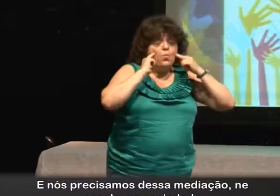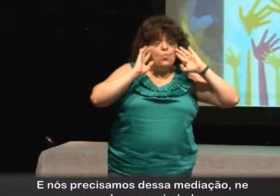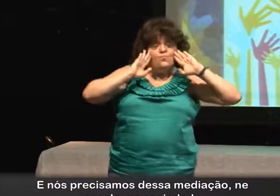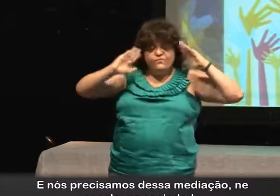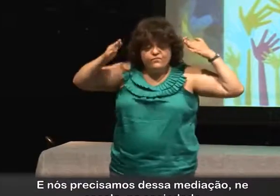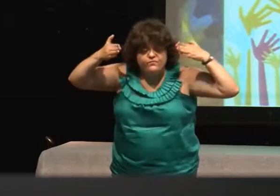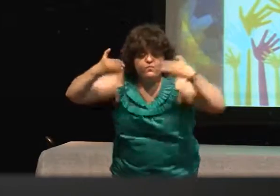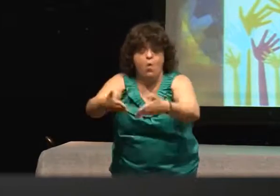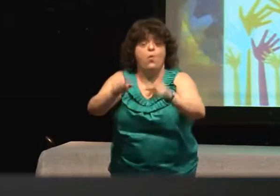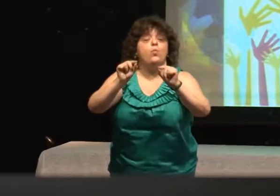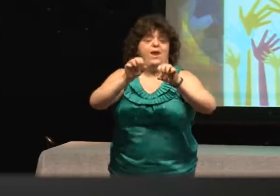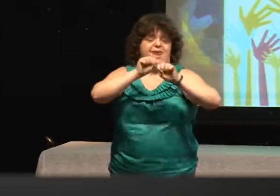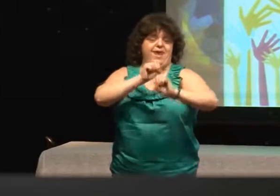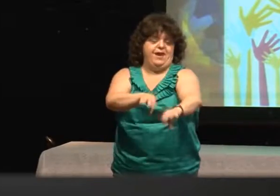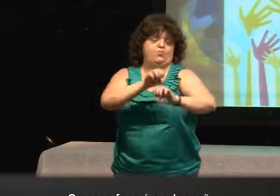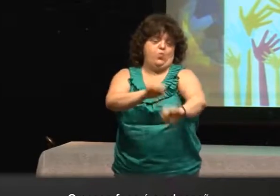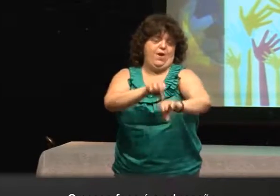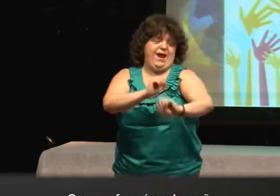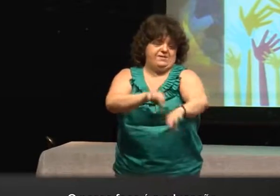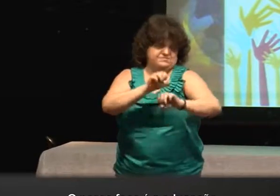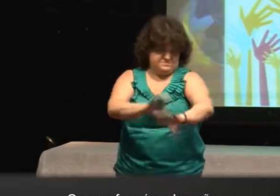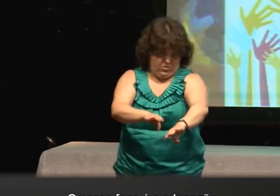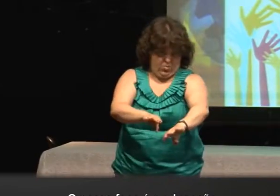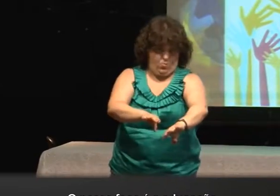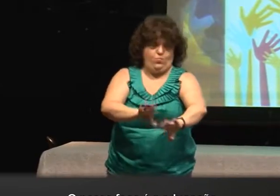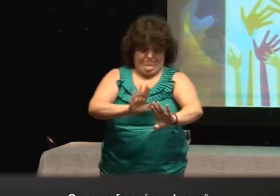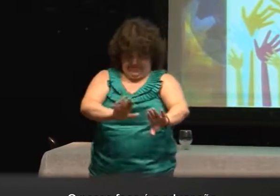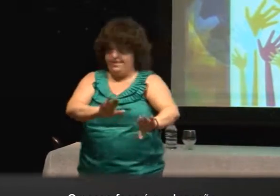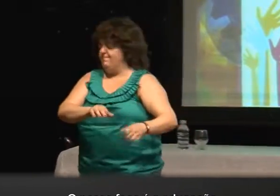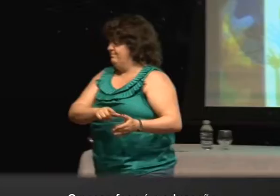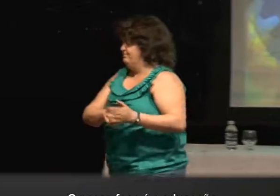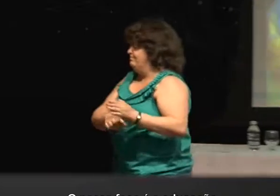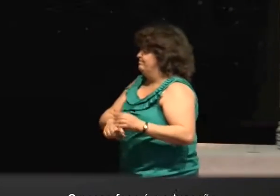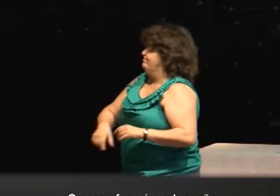sociedade. O nosso foco é a educação.